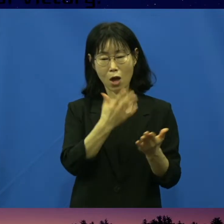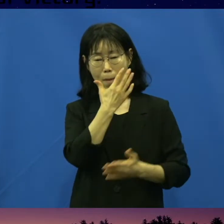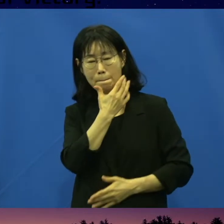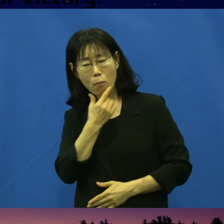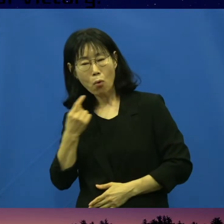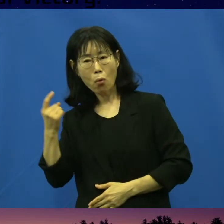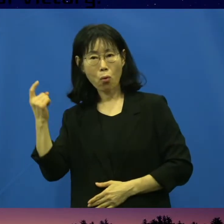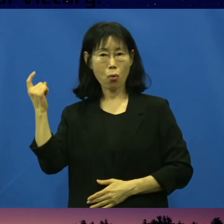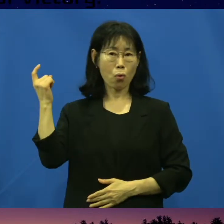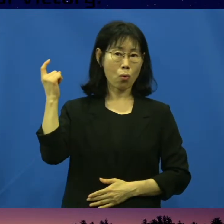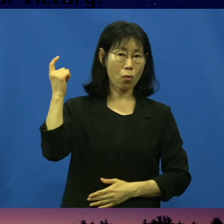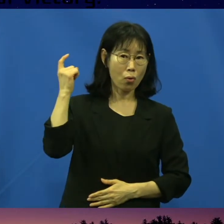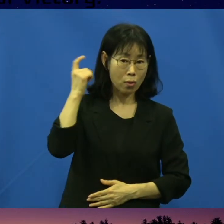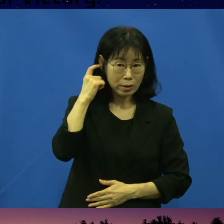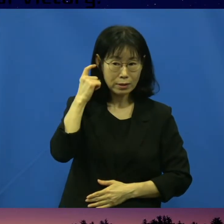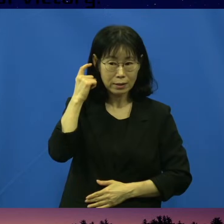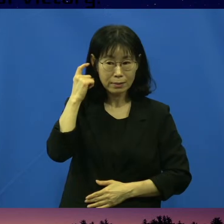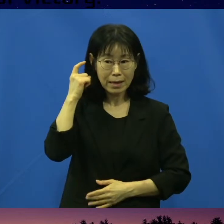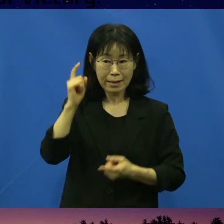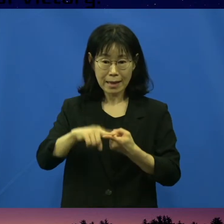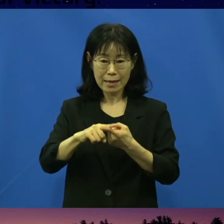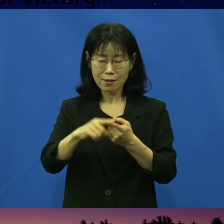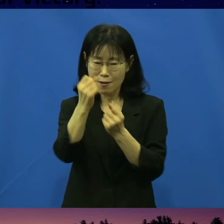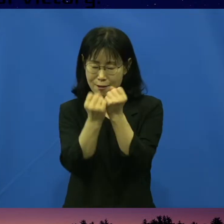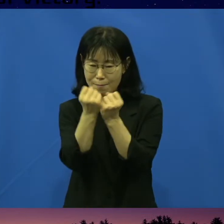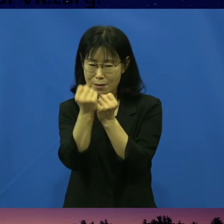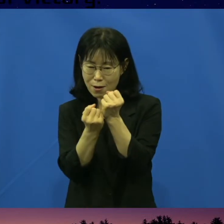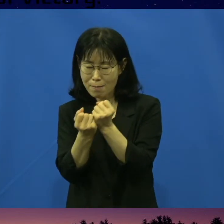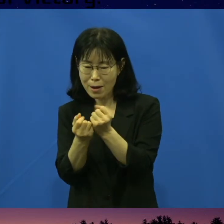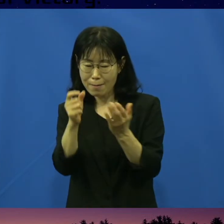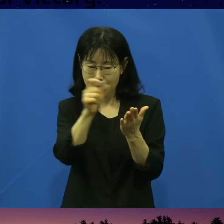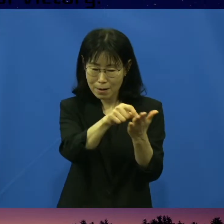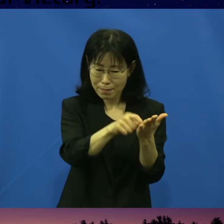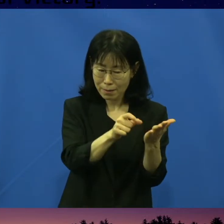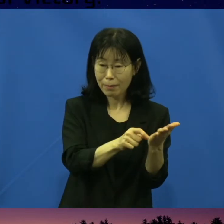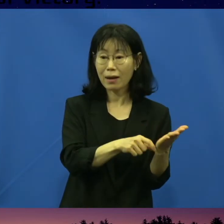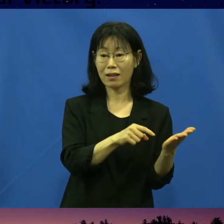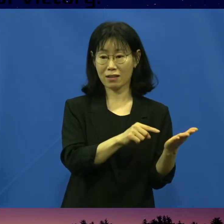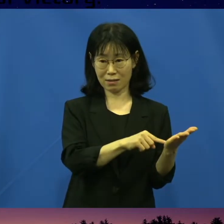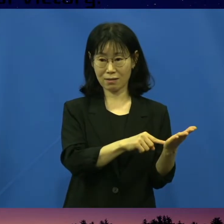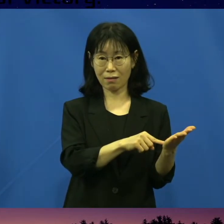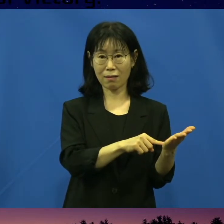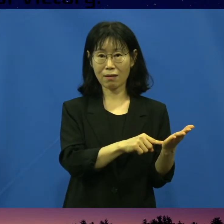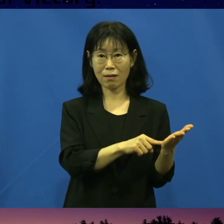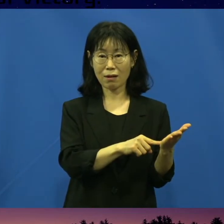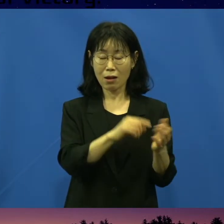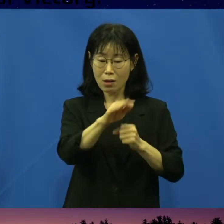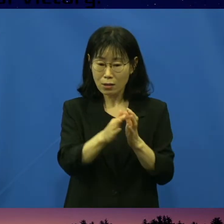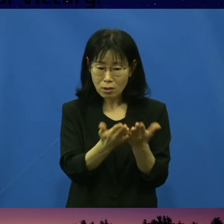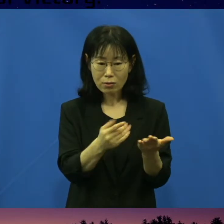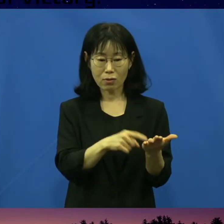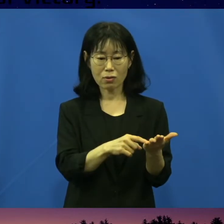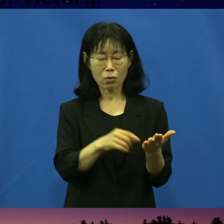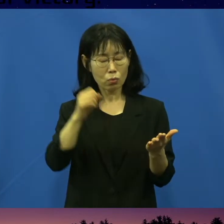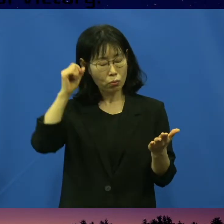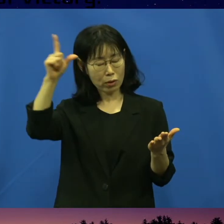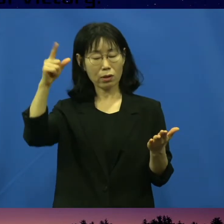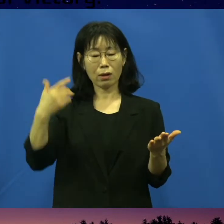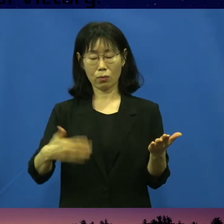성경이 그 복음을 설명하고 있기 때문에 성경이 기중한 거예요. 성경이 왜 대단한 거예요, 여러분? 이 안에